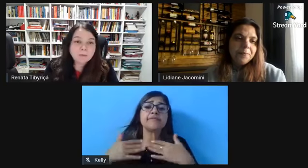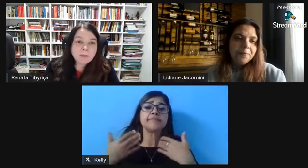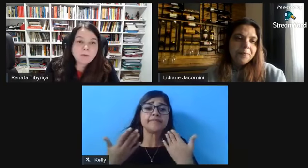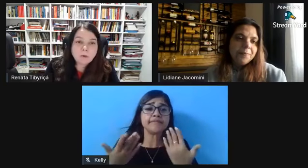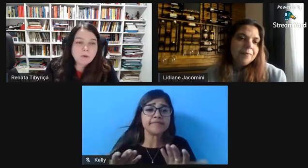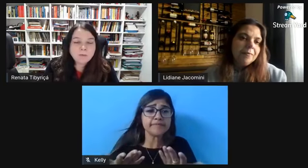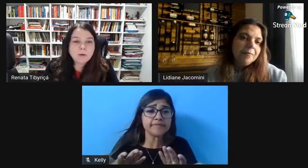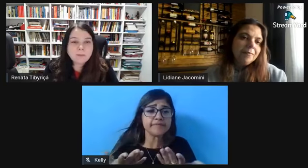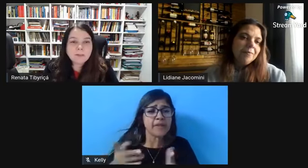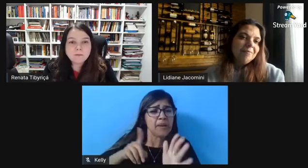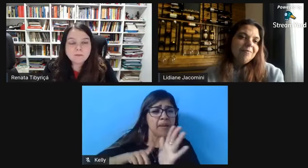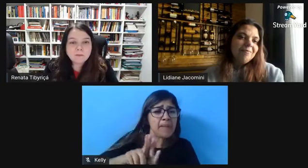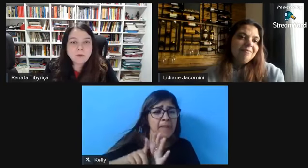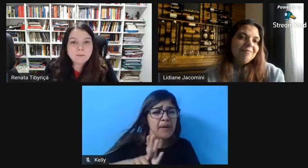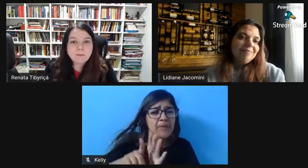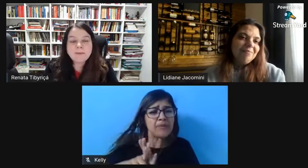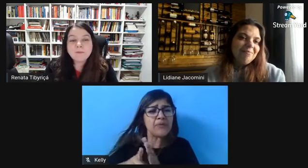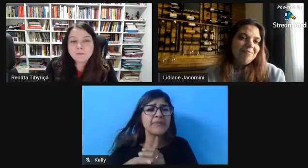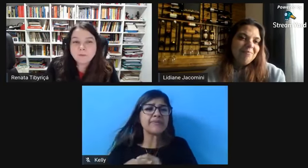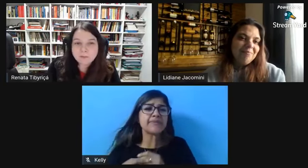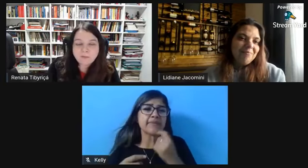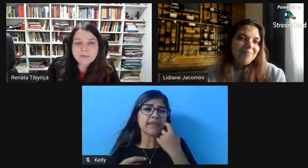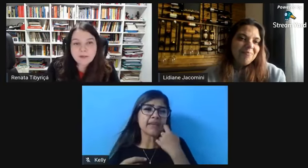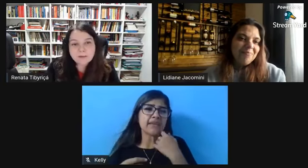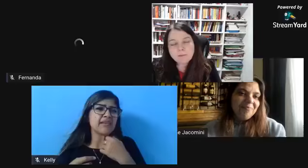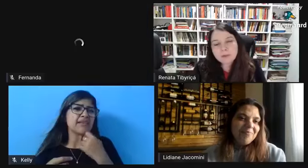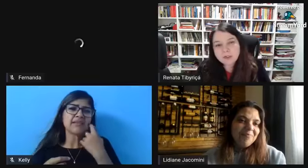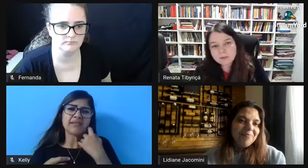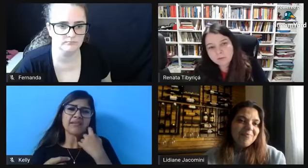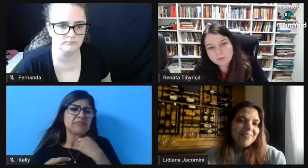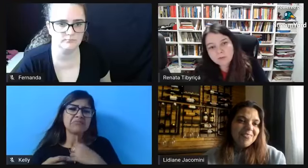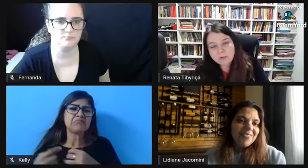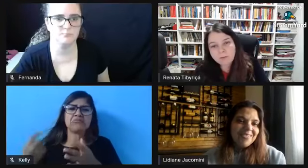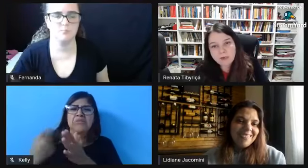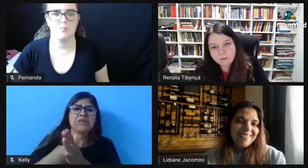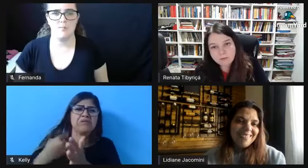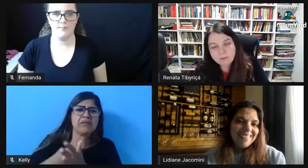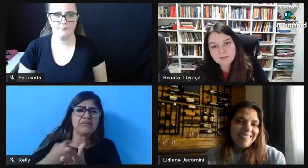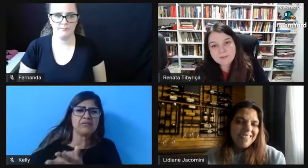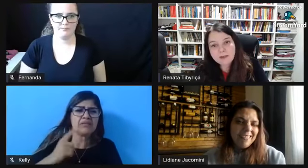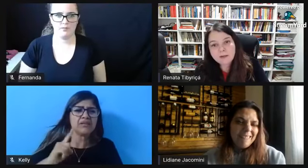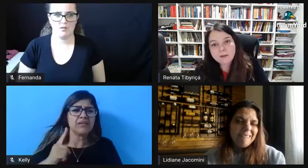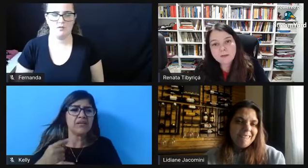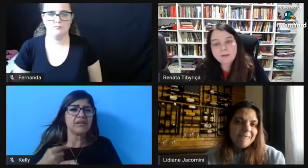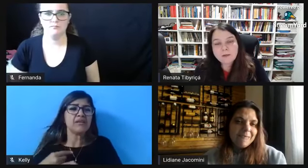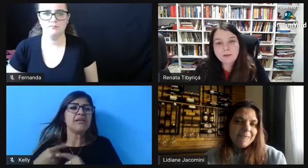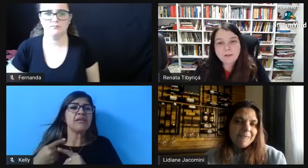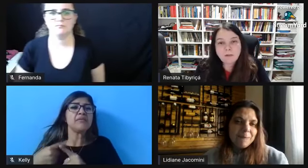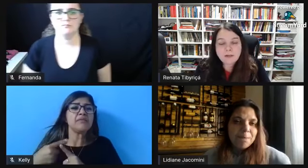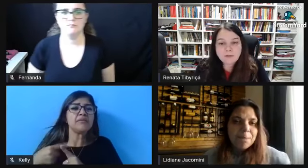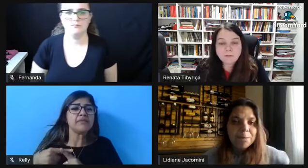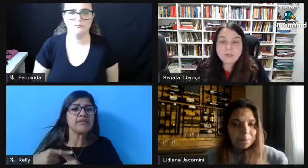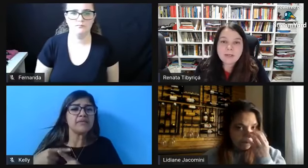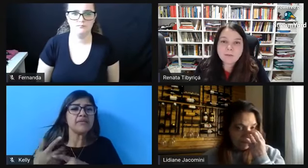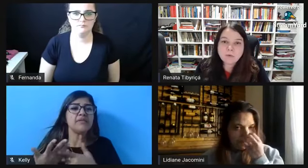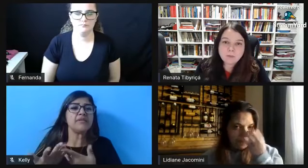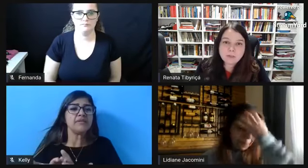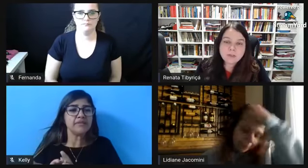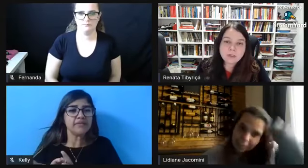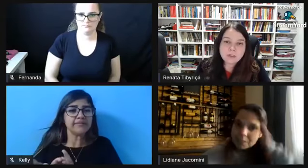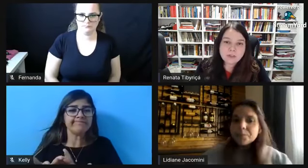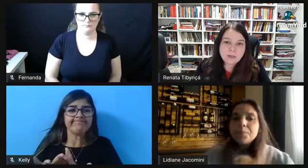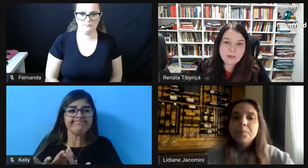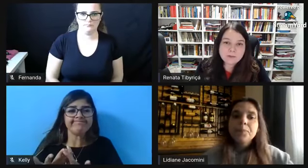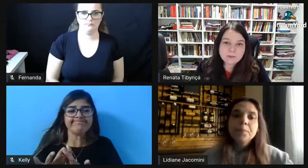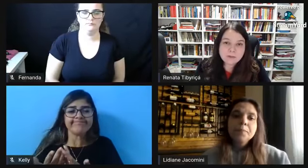é uma pergunta com a qual nunca me fizeram, até porque acho que a gente não trabalha com BPC, então não chega muito